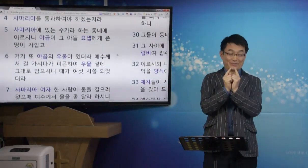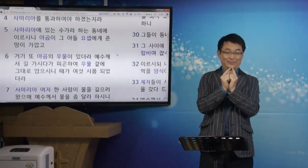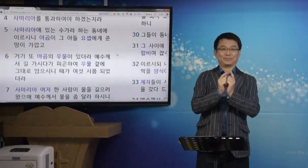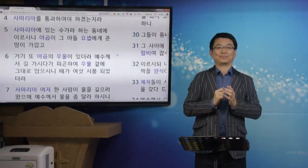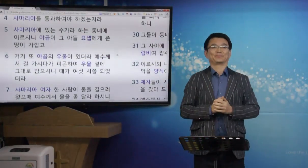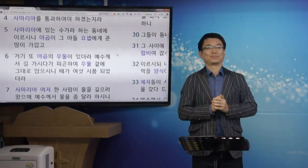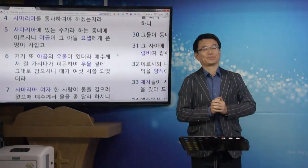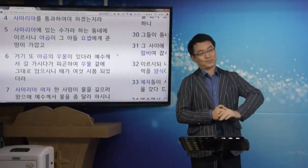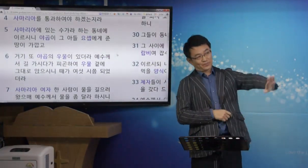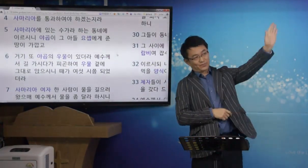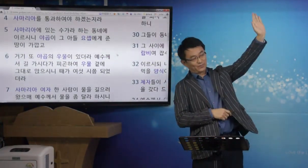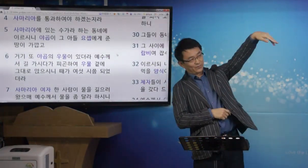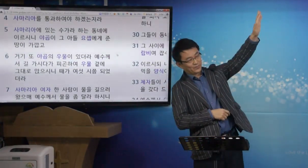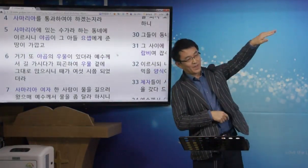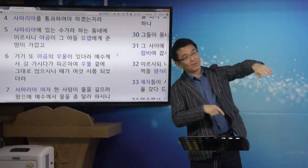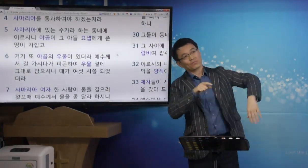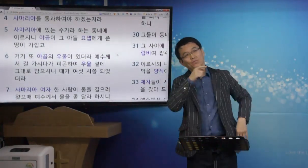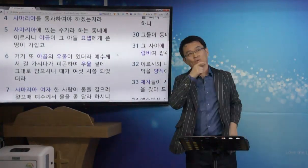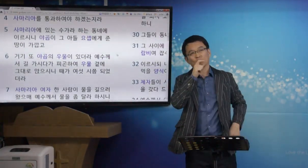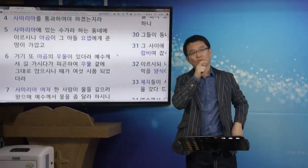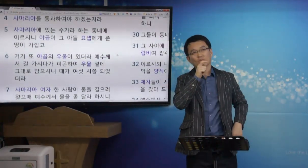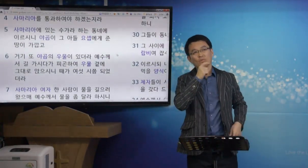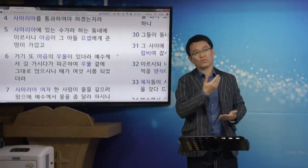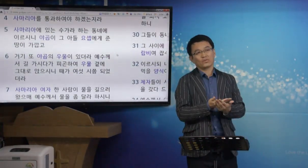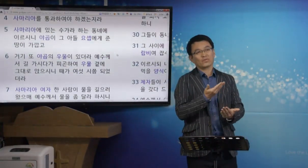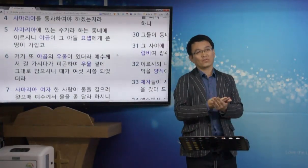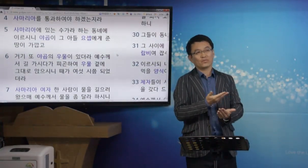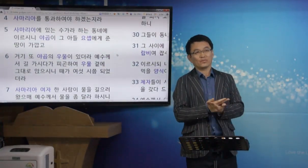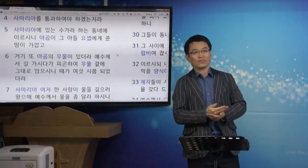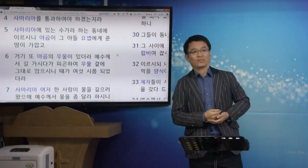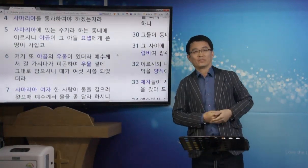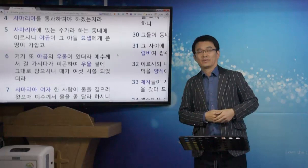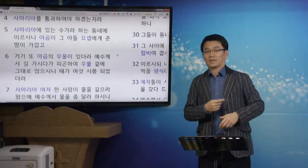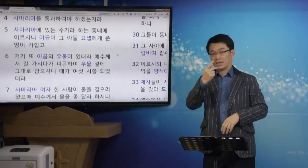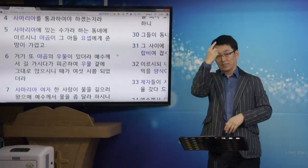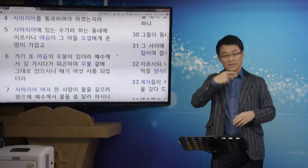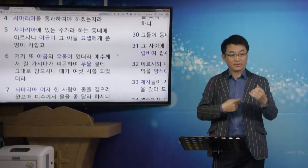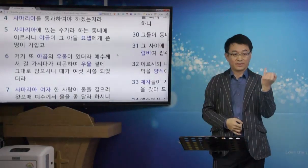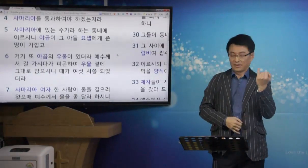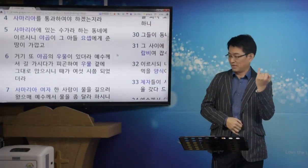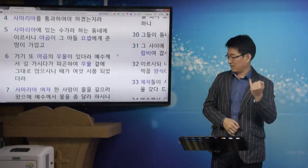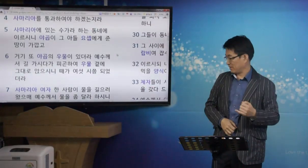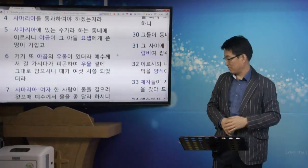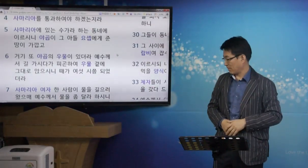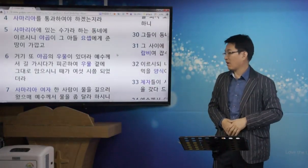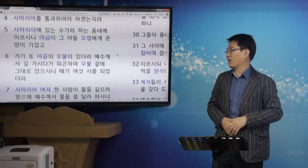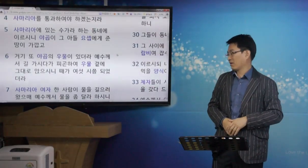예수님을 만났습니다. 물 좀 달라. 사마리아 여인이